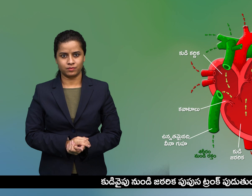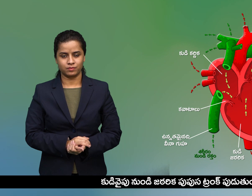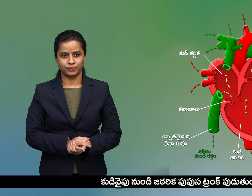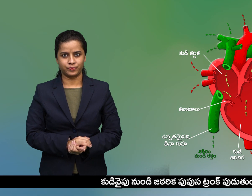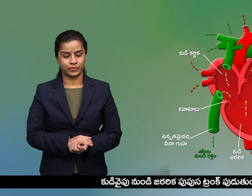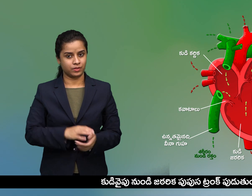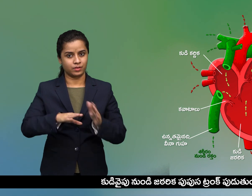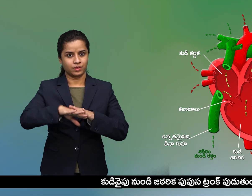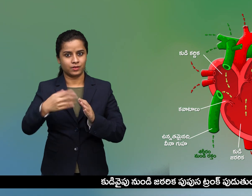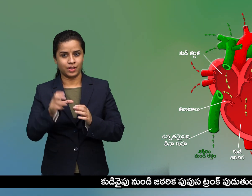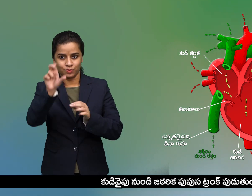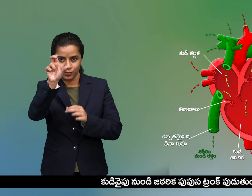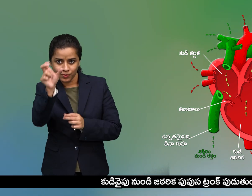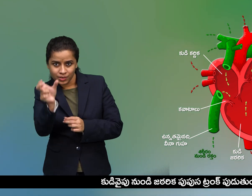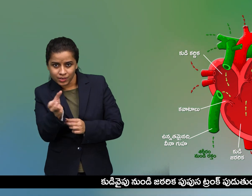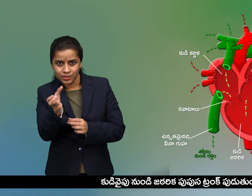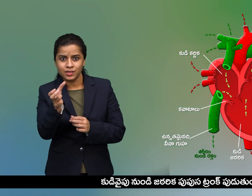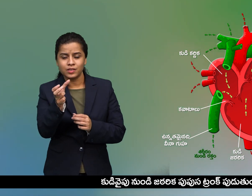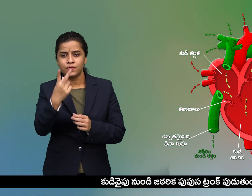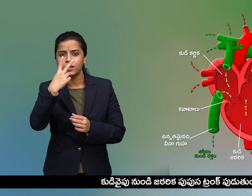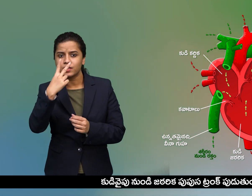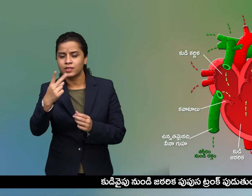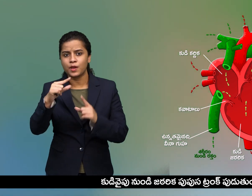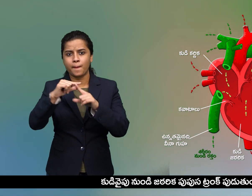కుడివైపు జఠరిక నుండి పుపుస ట్రంక్ పుడుతుంది.